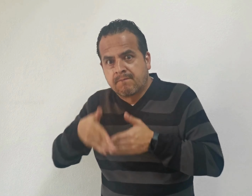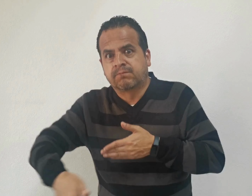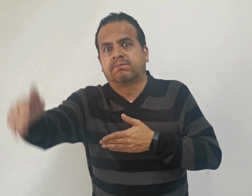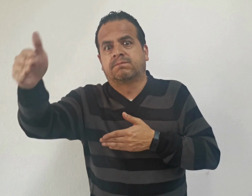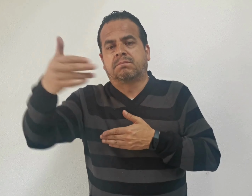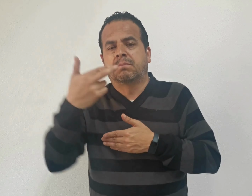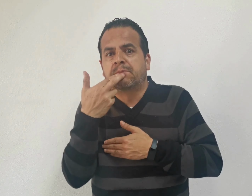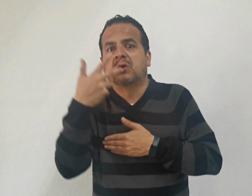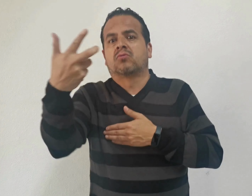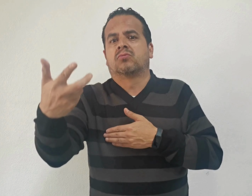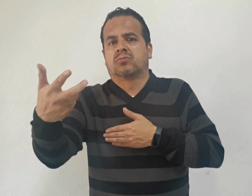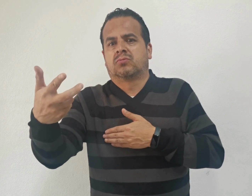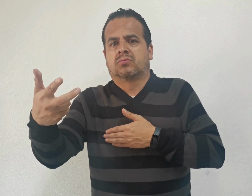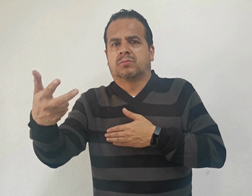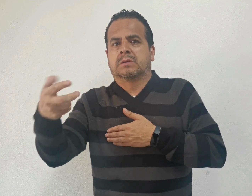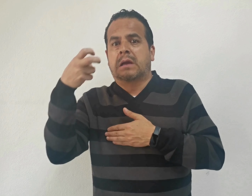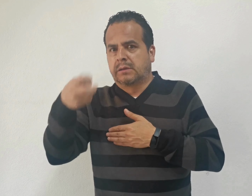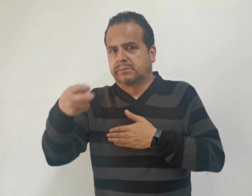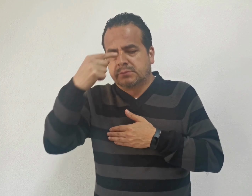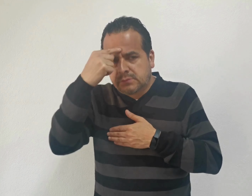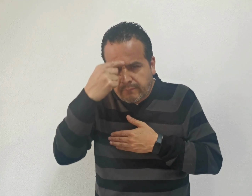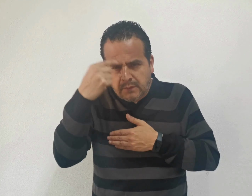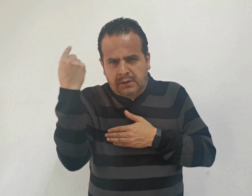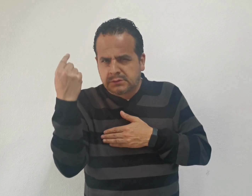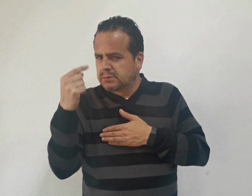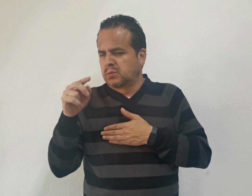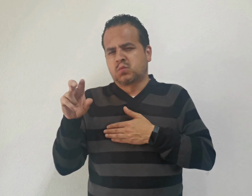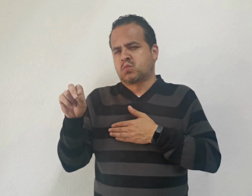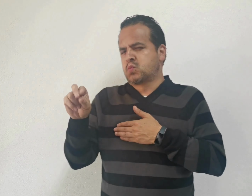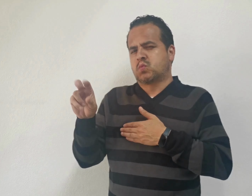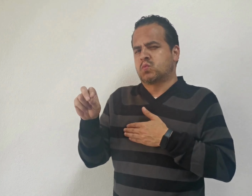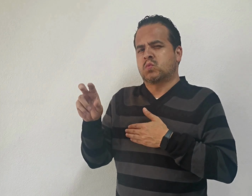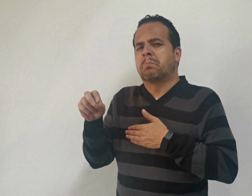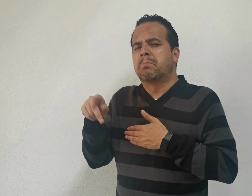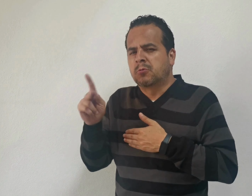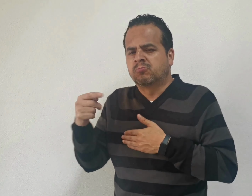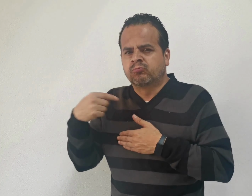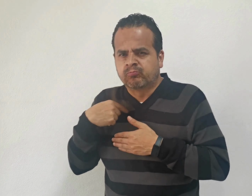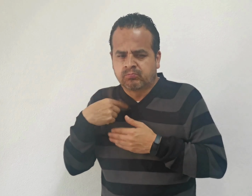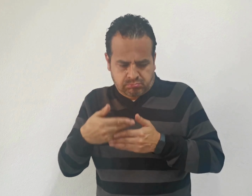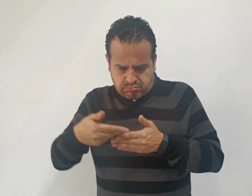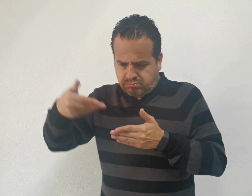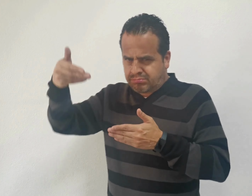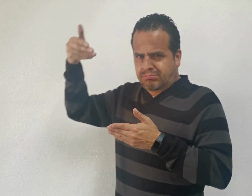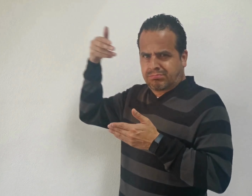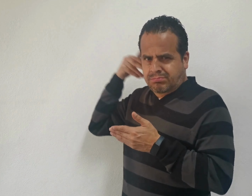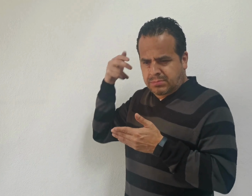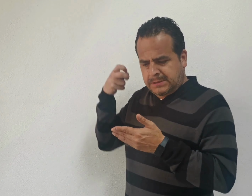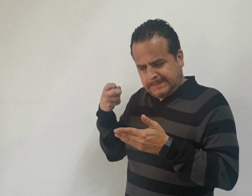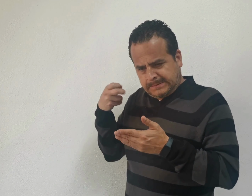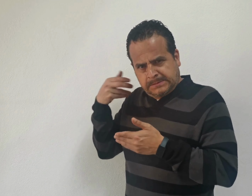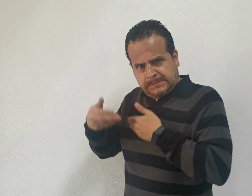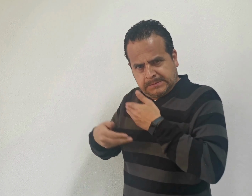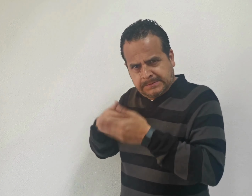muy trascendental que ha marcado muchos cambios de ruta en en el proceso y aunque no fue nada sencillo vivirlo es como